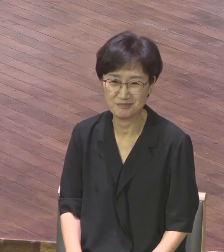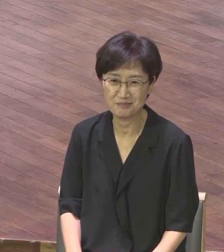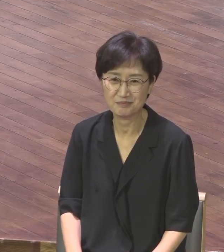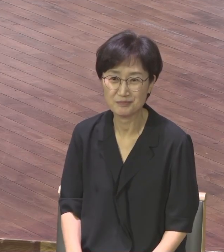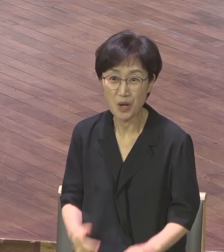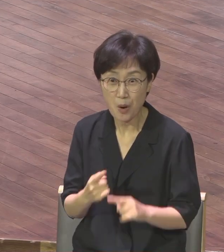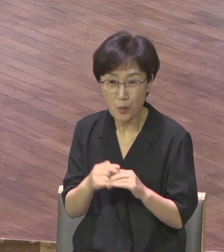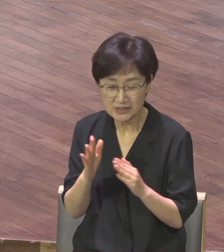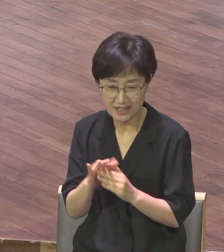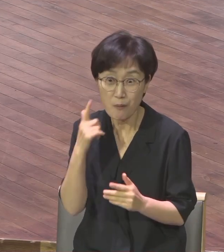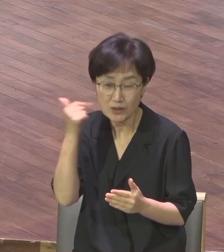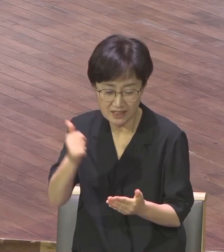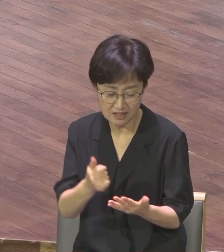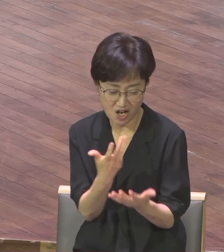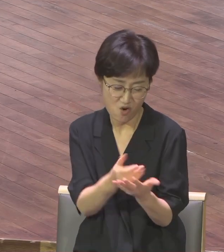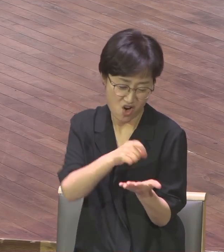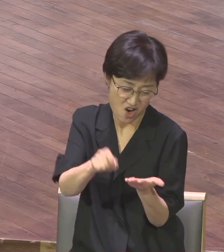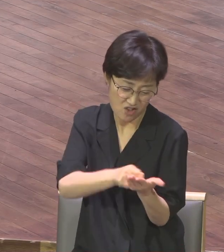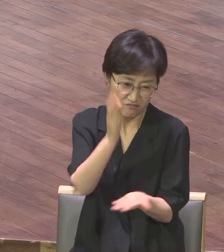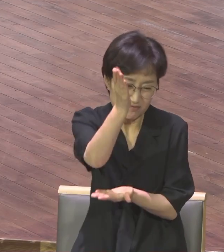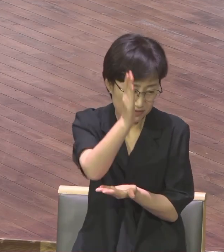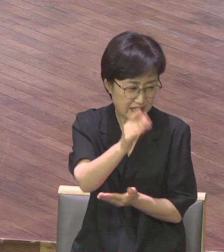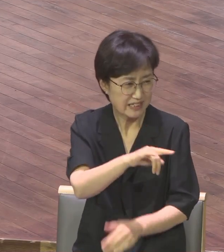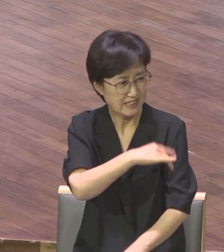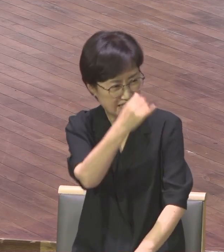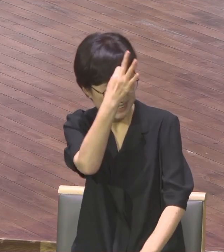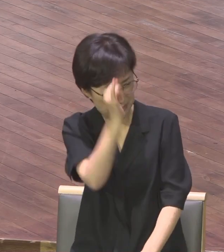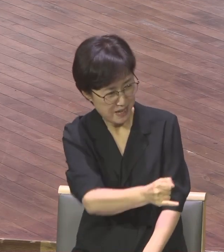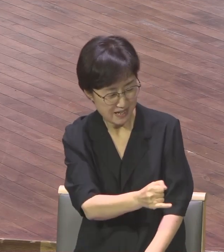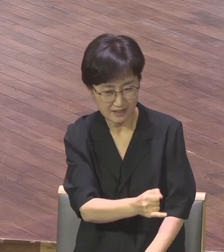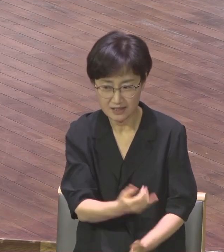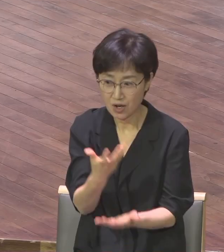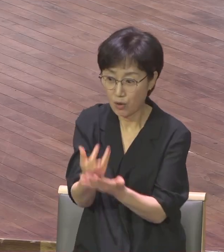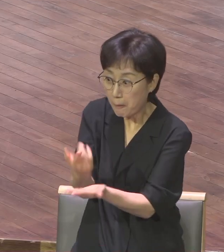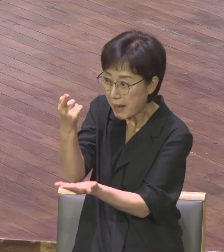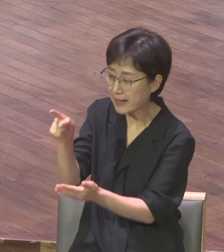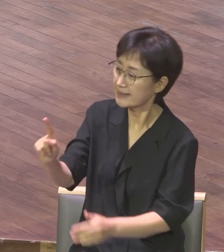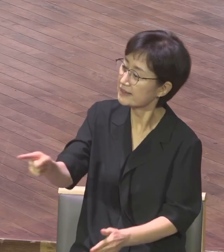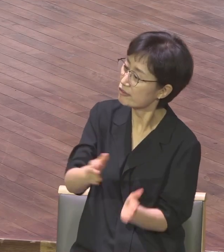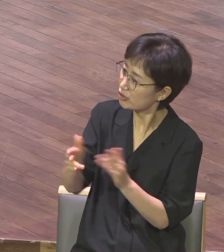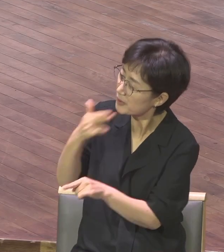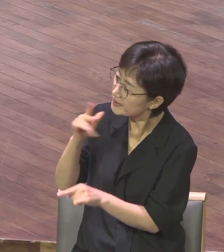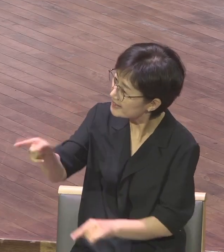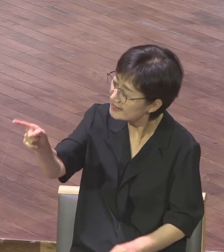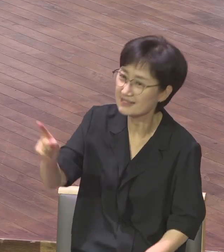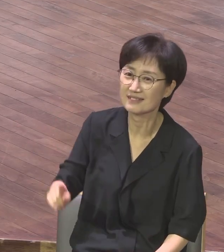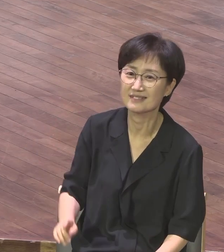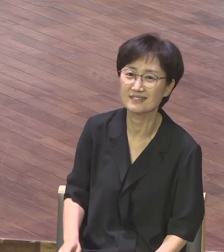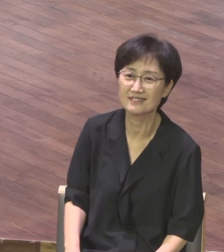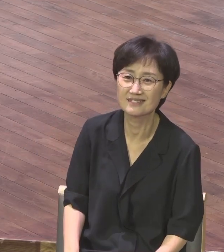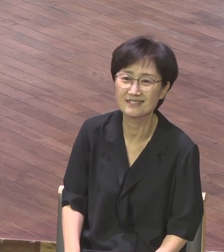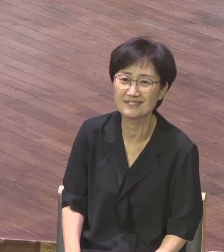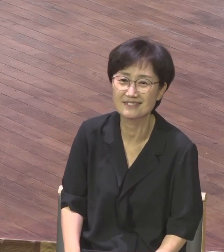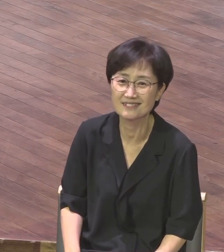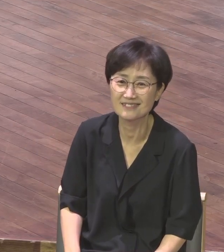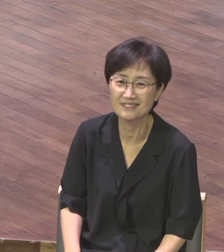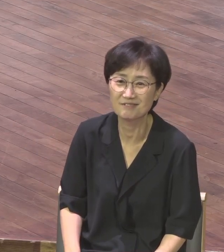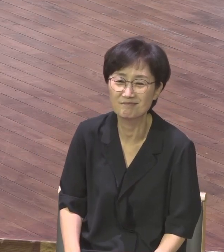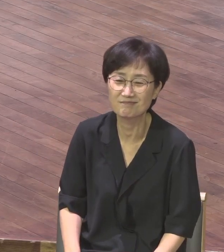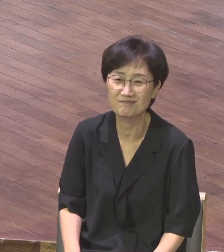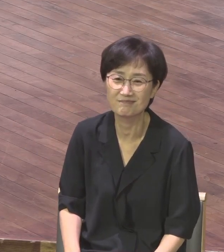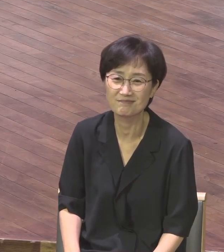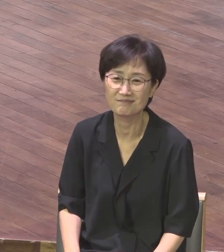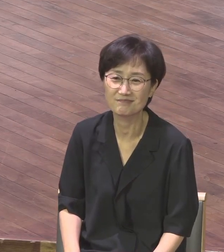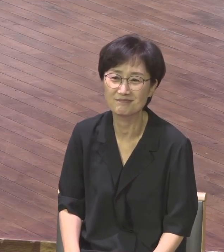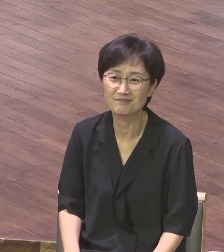원고 설교를 하면 능력이 없다 그러고 원고 없이 설교하면 준비성이 없다 그러고